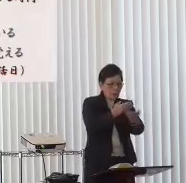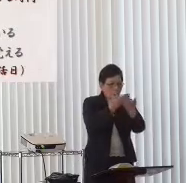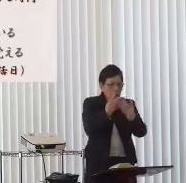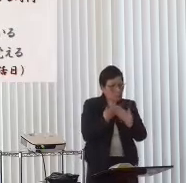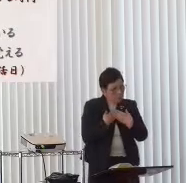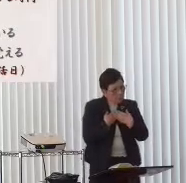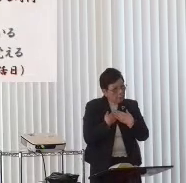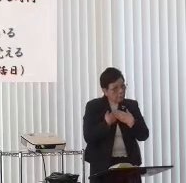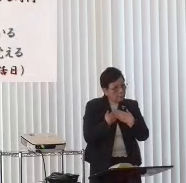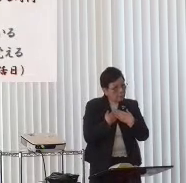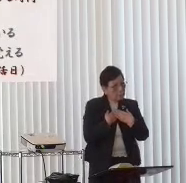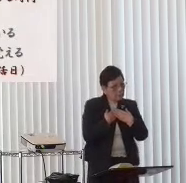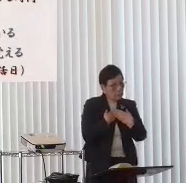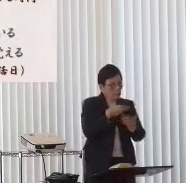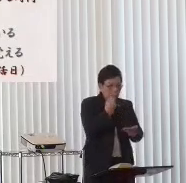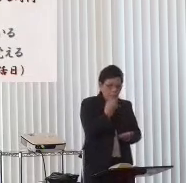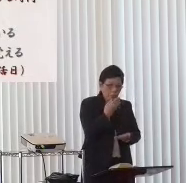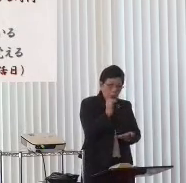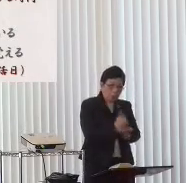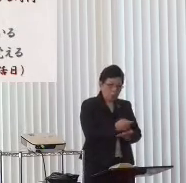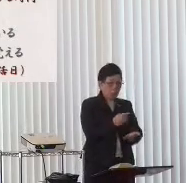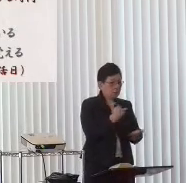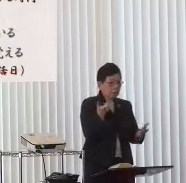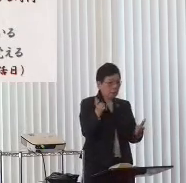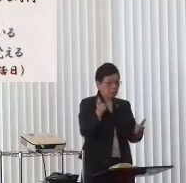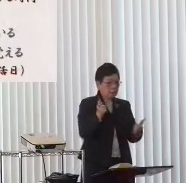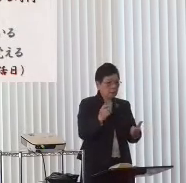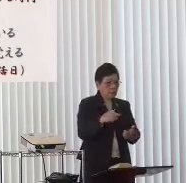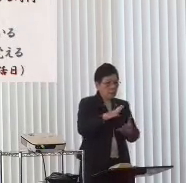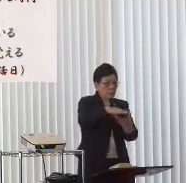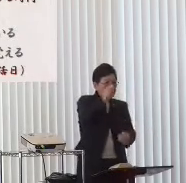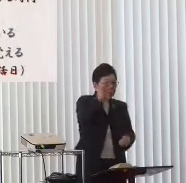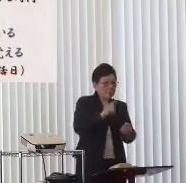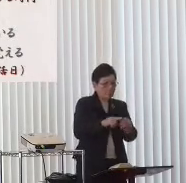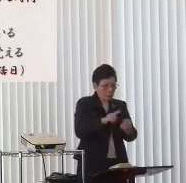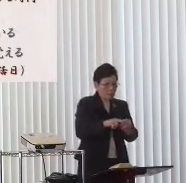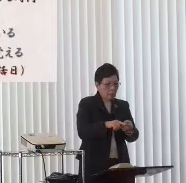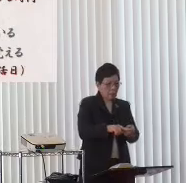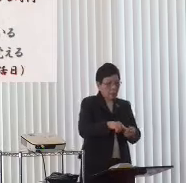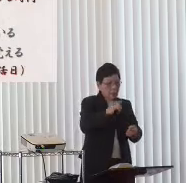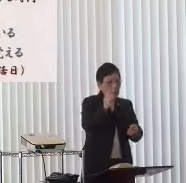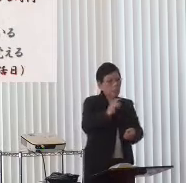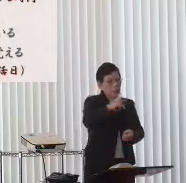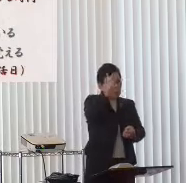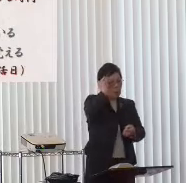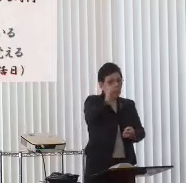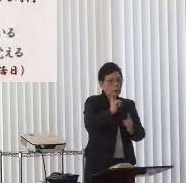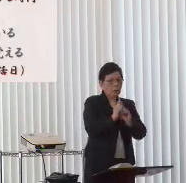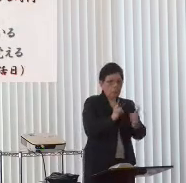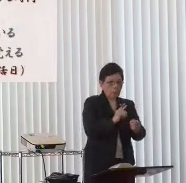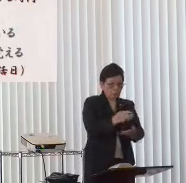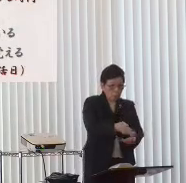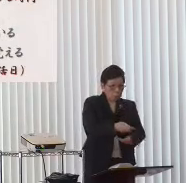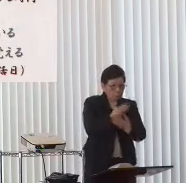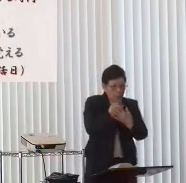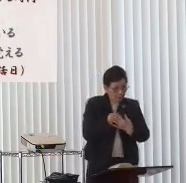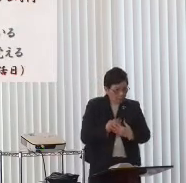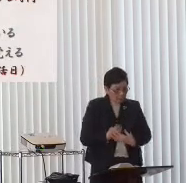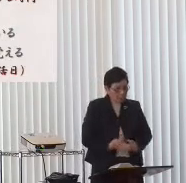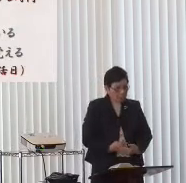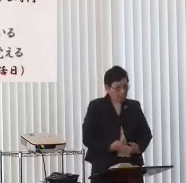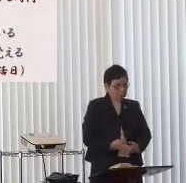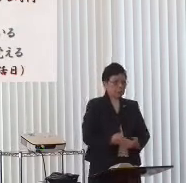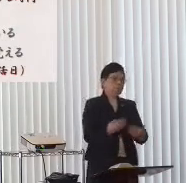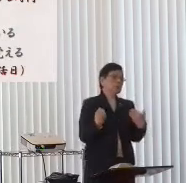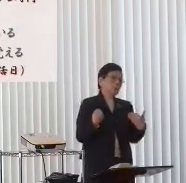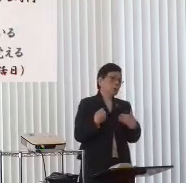のサイクルですからね、大切なこの周期を覚えていきましょうということですね。それ